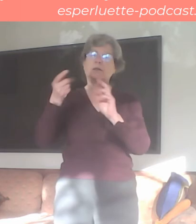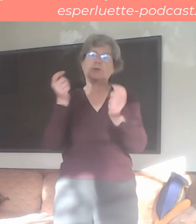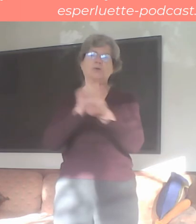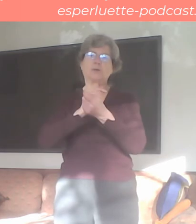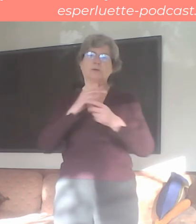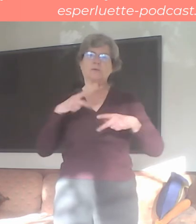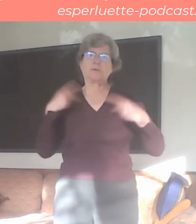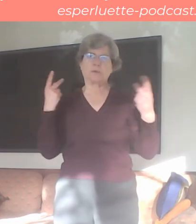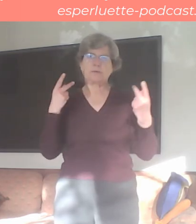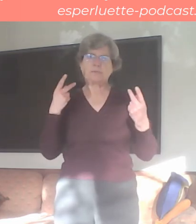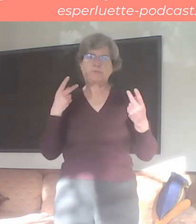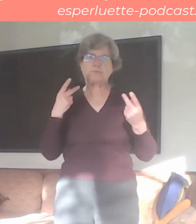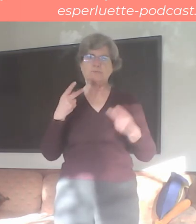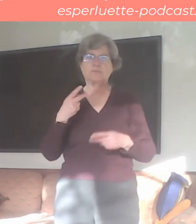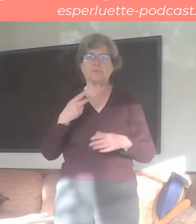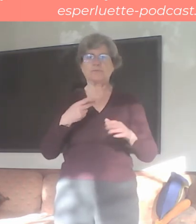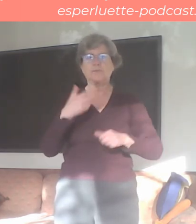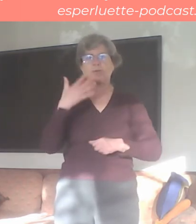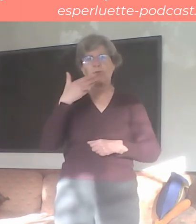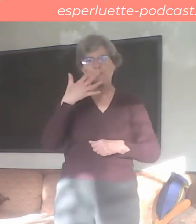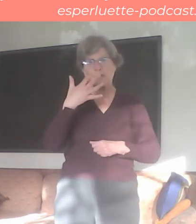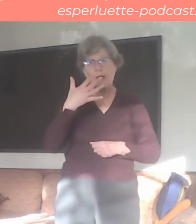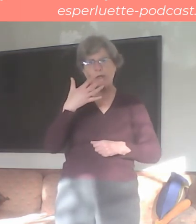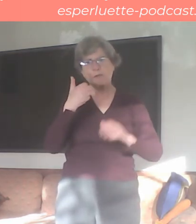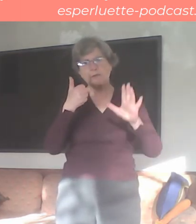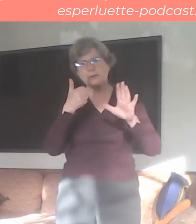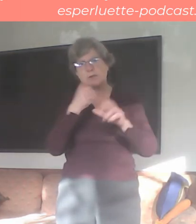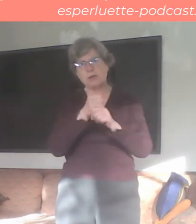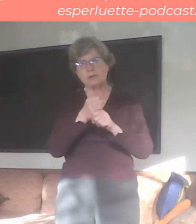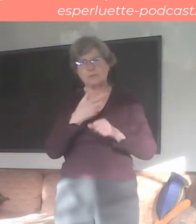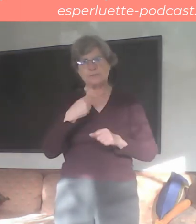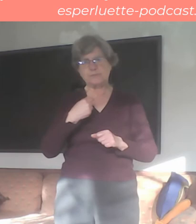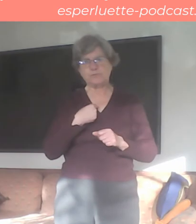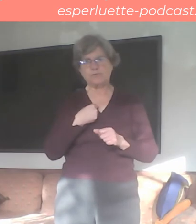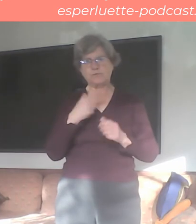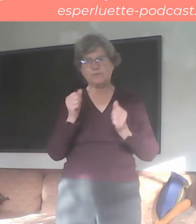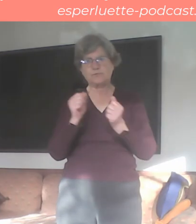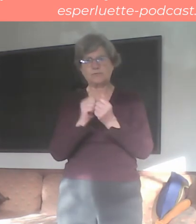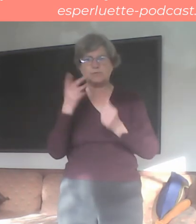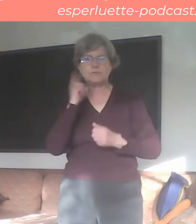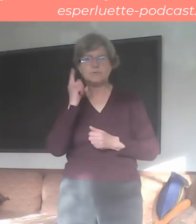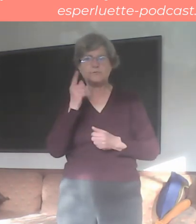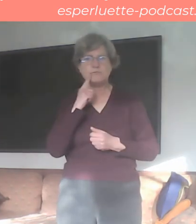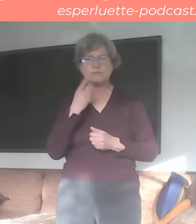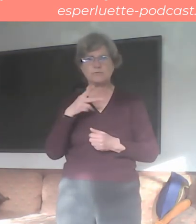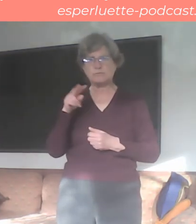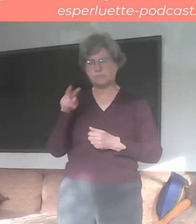a eu le Minitel, dialogue, qui a été la première ouverture pour les sourds. Moi, quand j'ai connu les